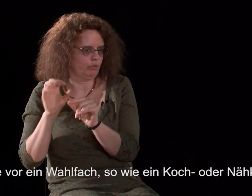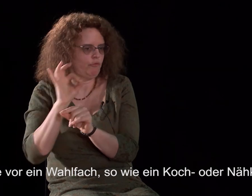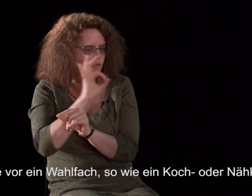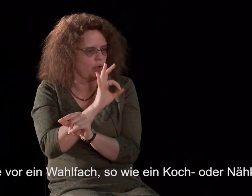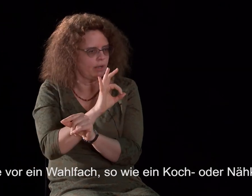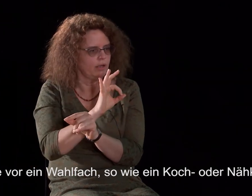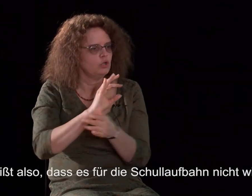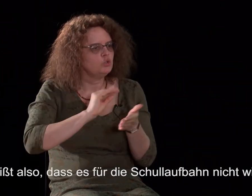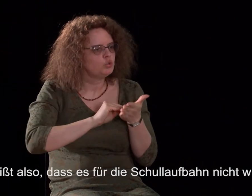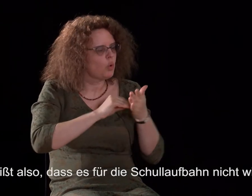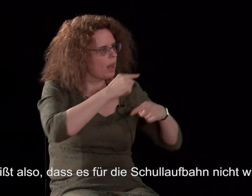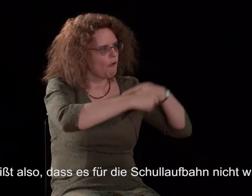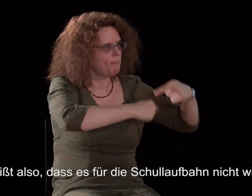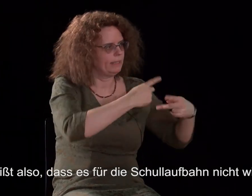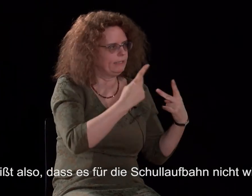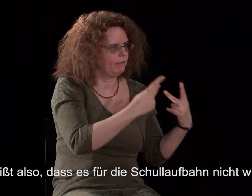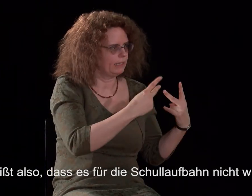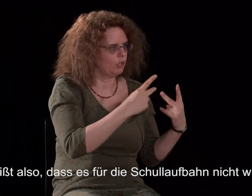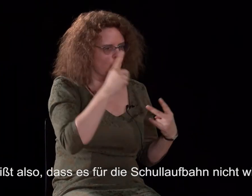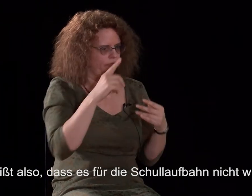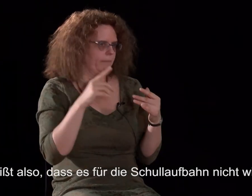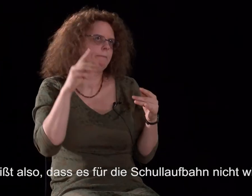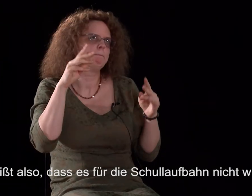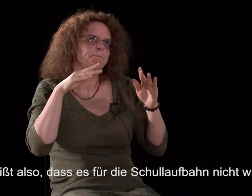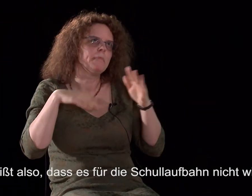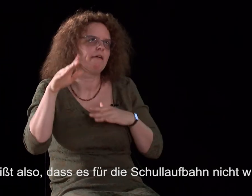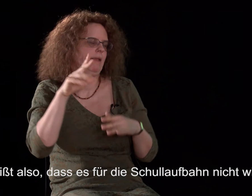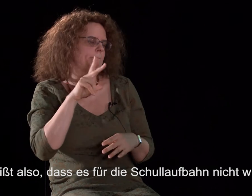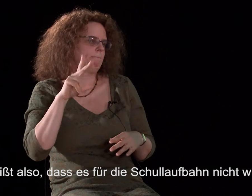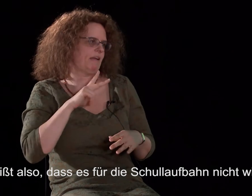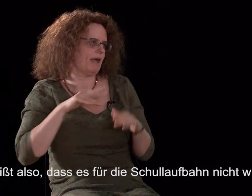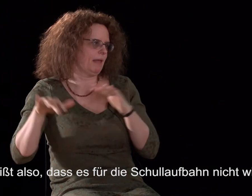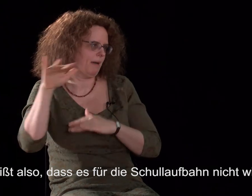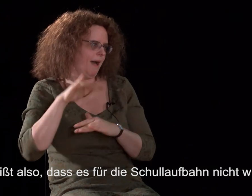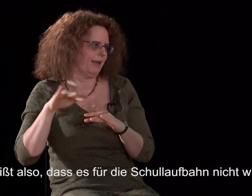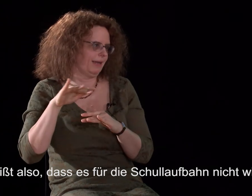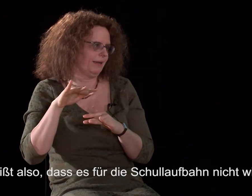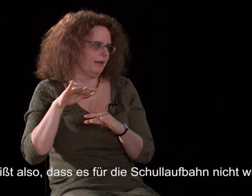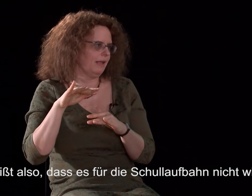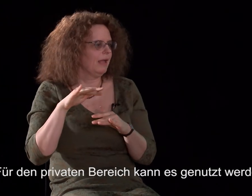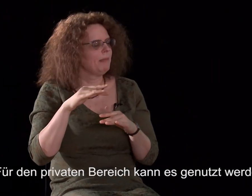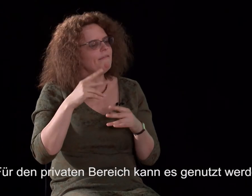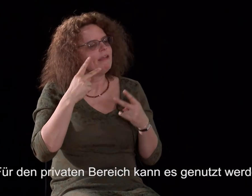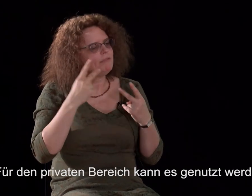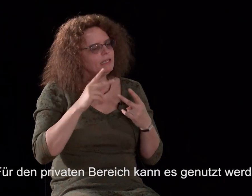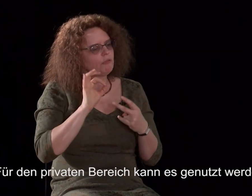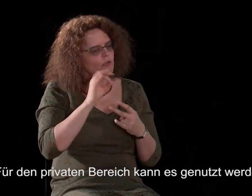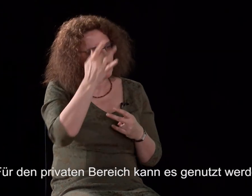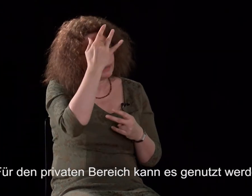Nähkurs. Also das heißt eher, dass es für die Schullaufbahn nicht wichtig ist. Für den privaten Bereich kann es